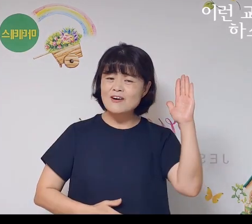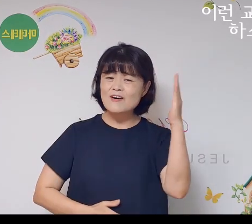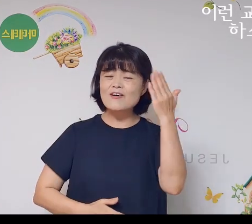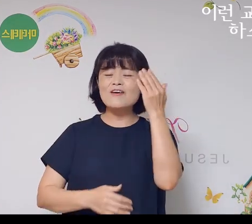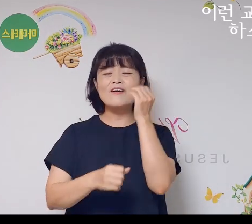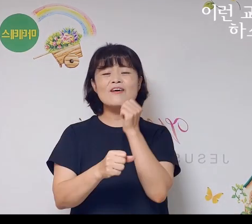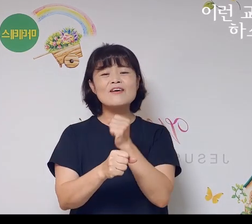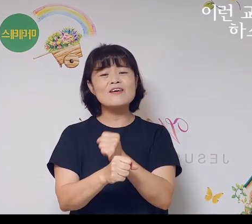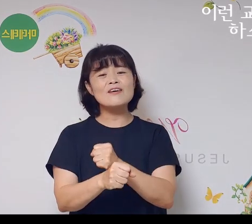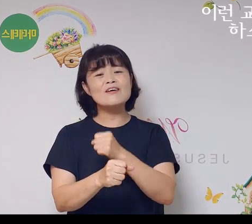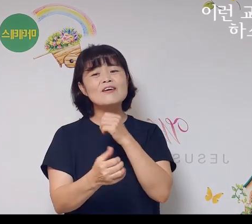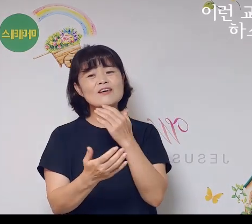하소서.